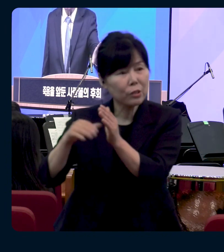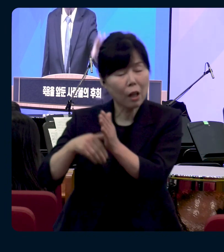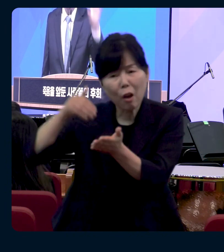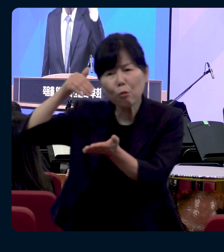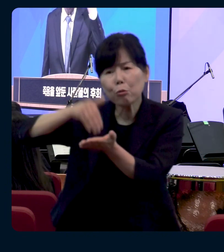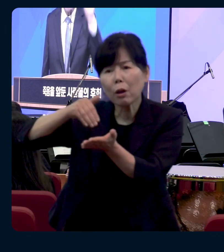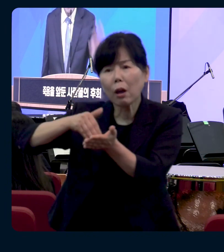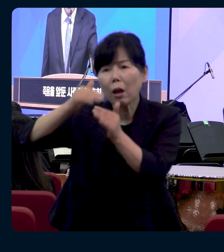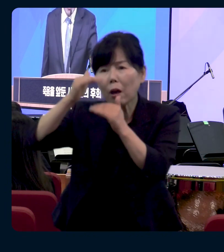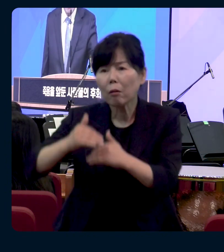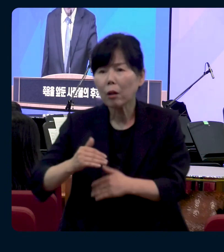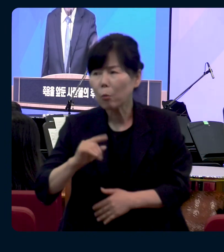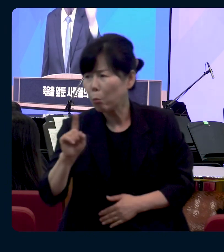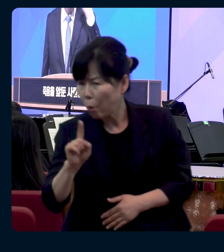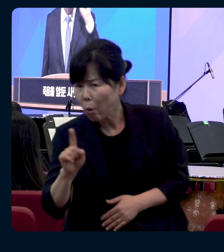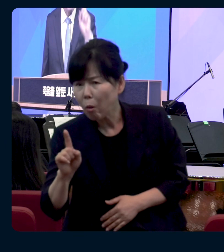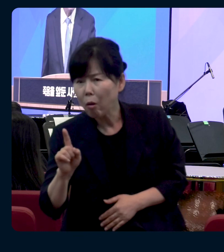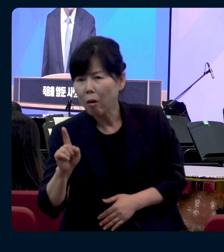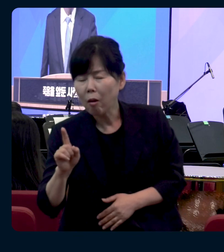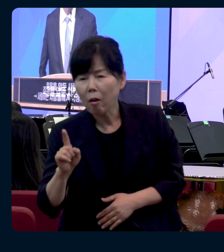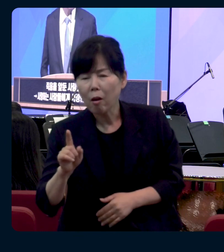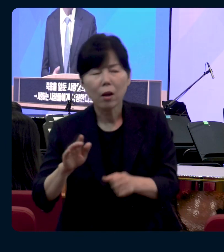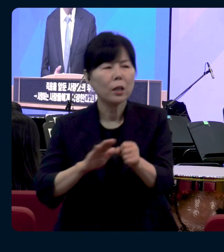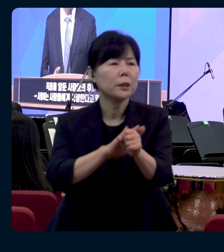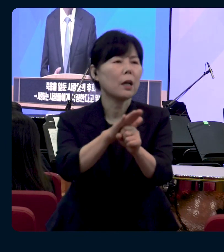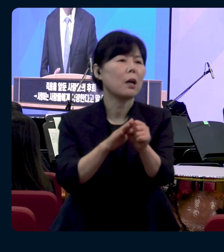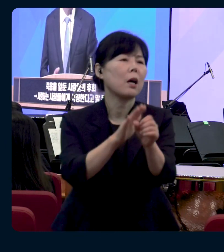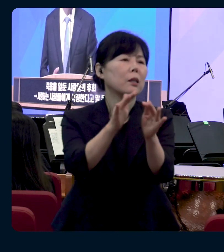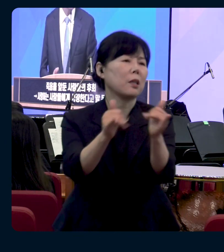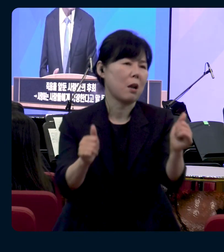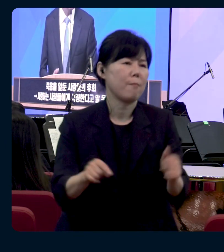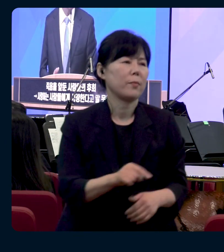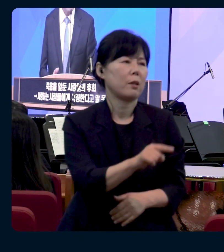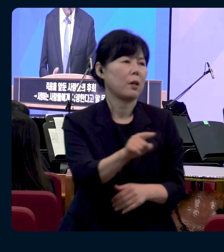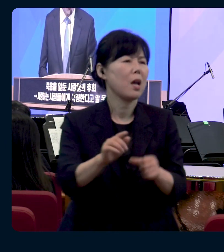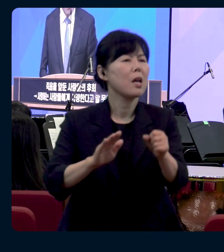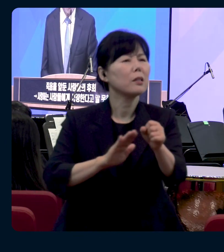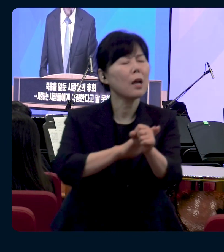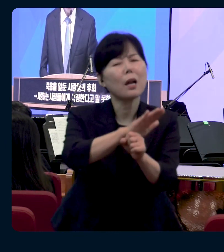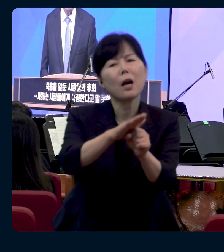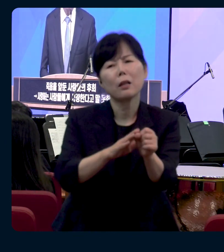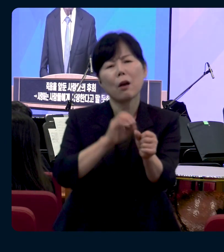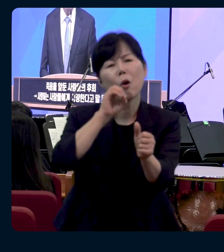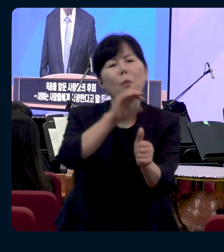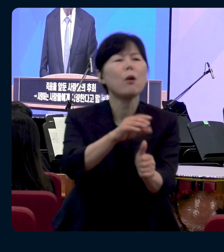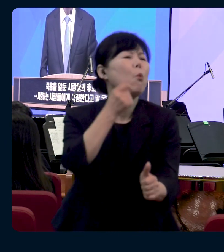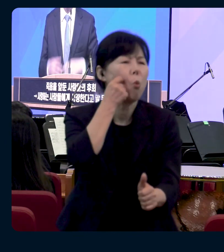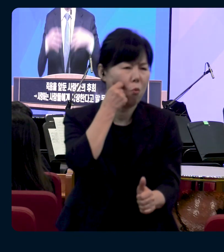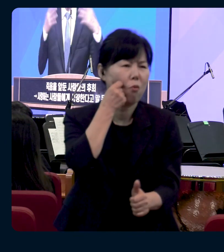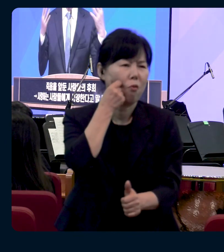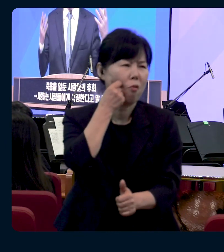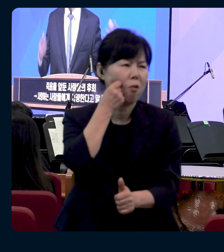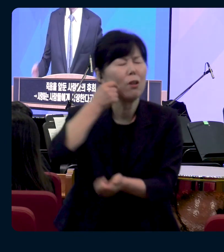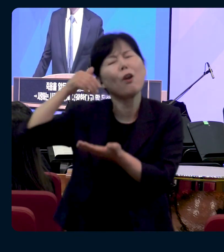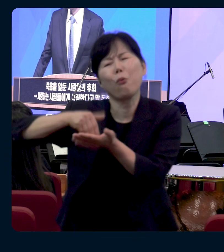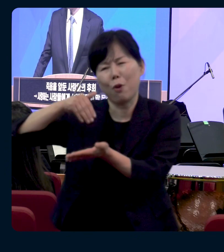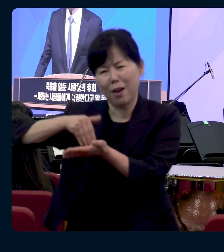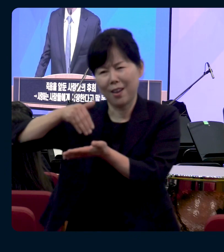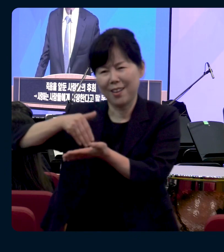뭐냐? 다른 것이 아니라 사랑하는 사람들에게 사랑한다고 말 못한 것, 이걸 가장 많이